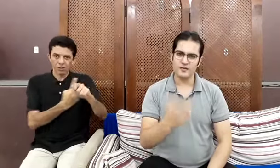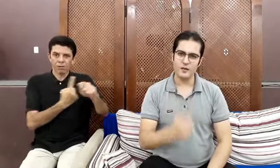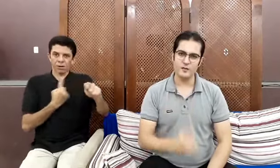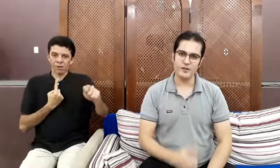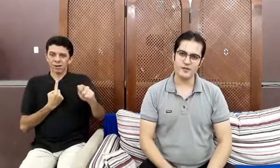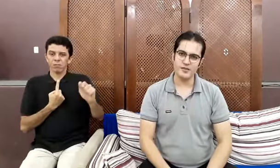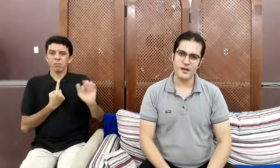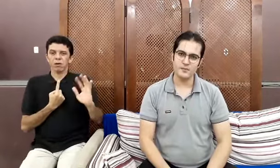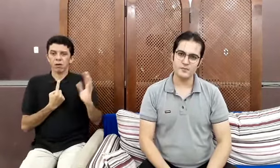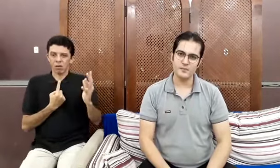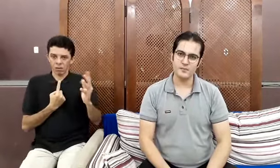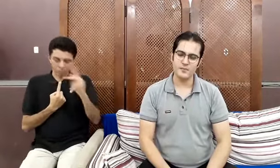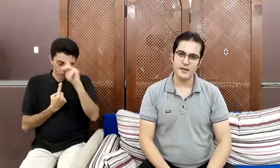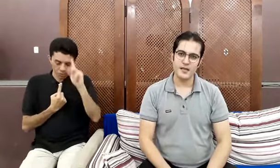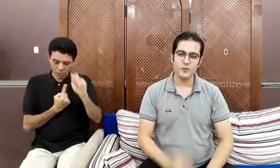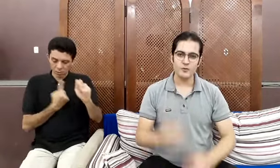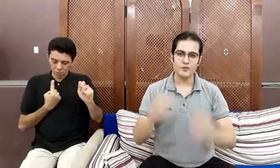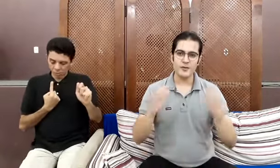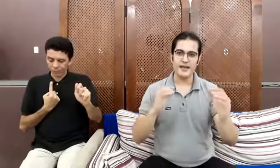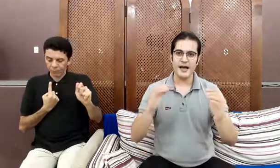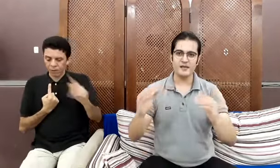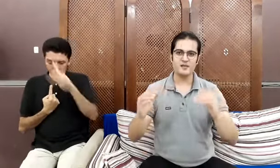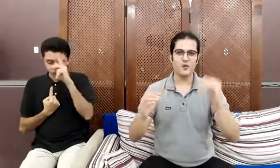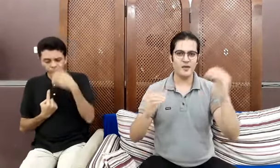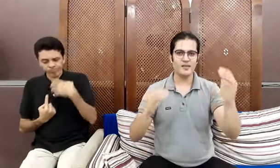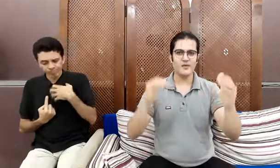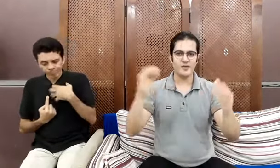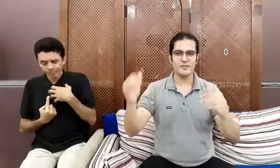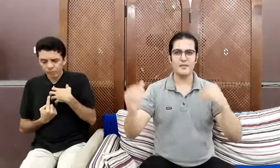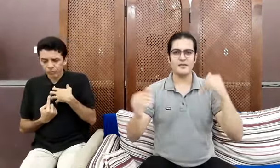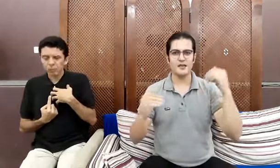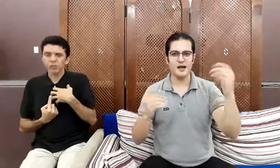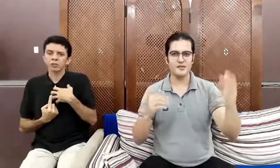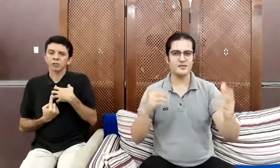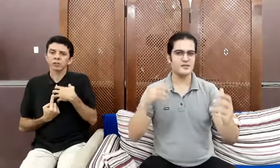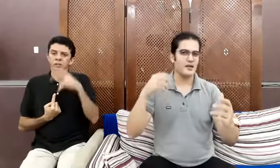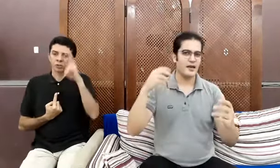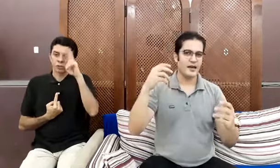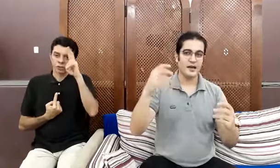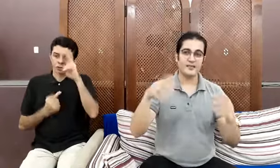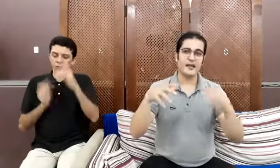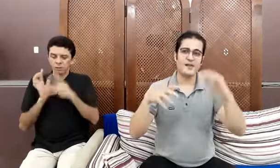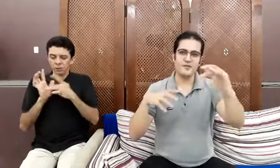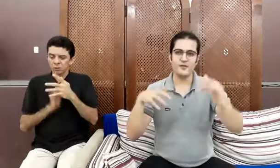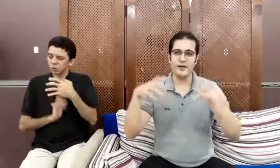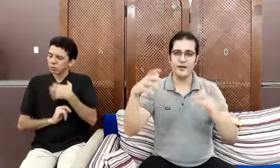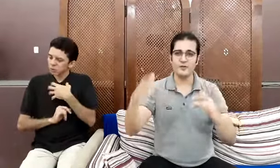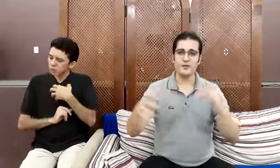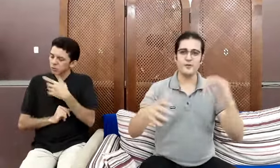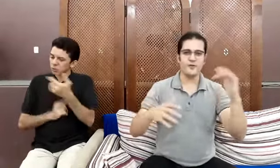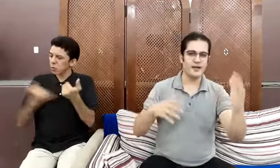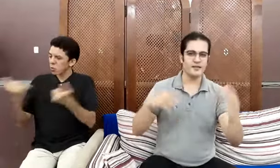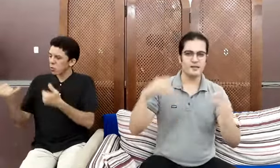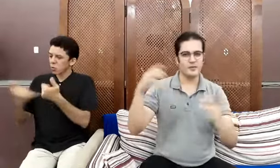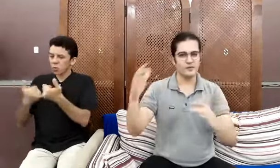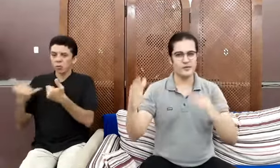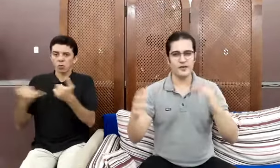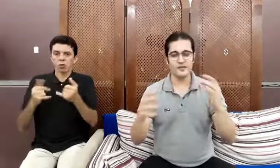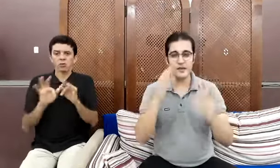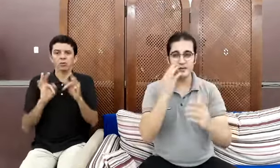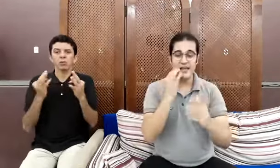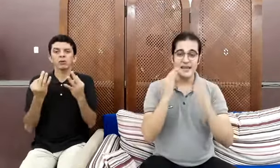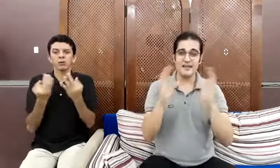sensíveis a ouvir o Evangelho. E muitos familiares começaram a receber mensagens as lives iam sendo feitas, as pessoas